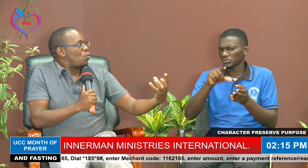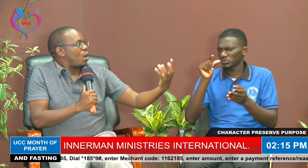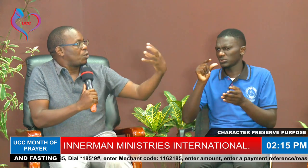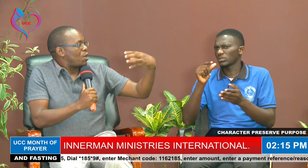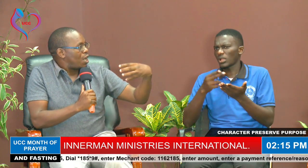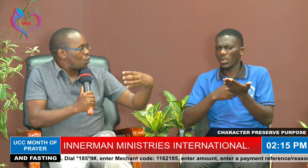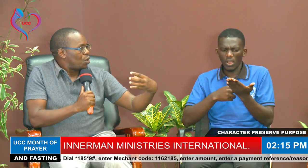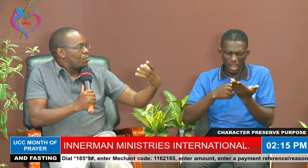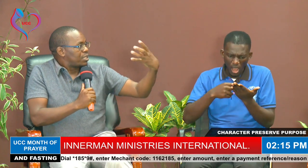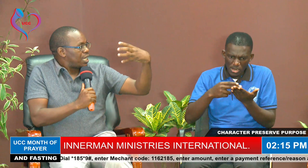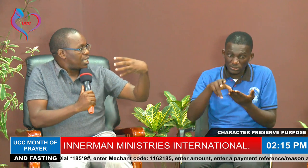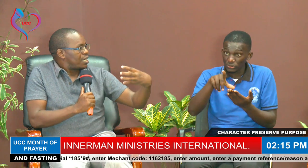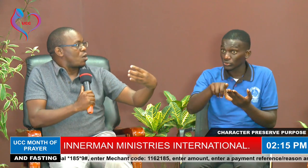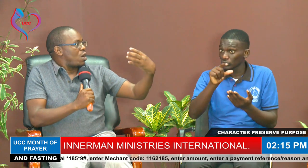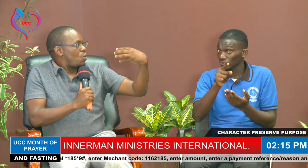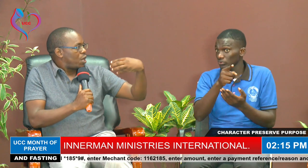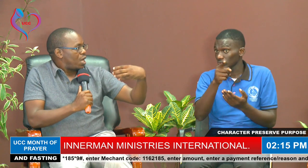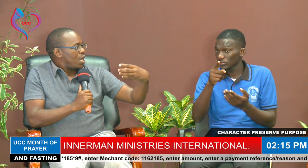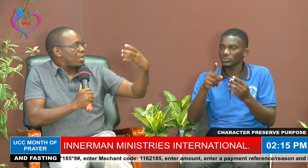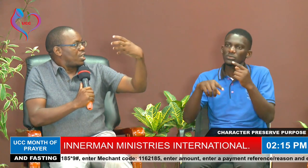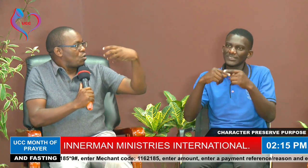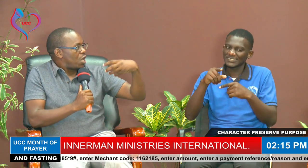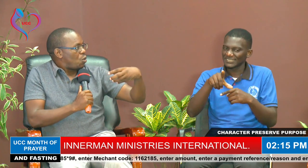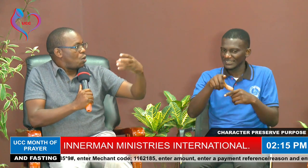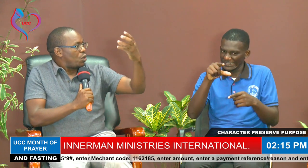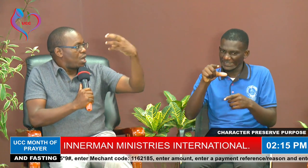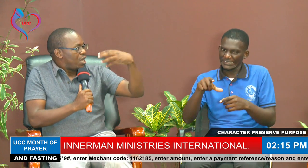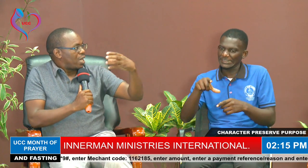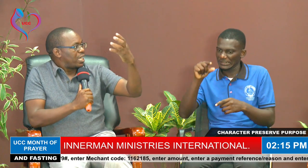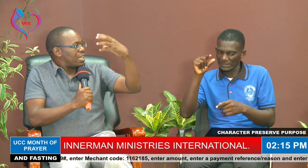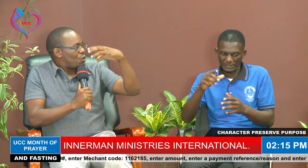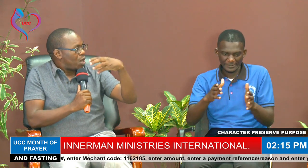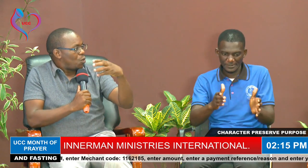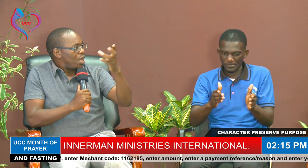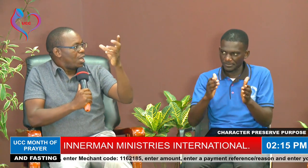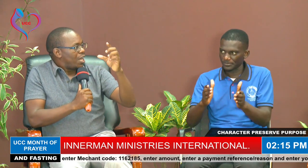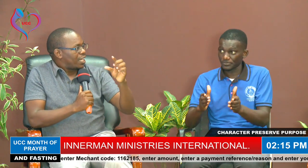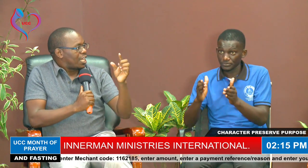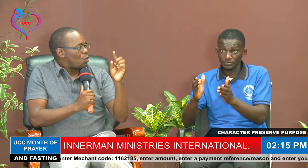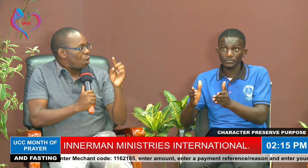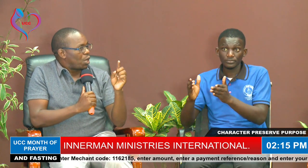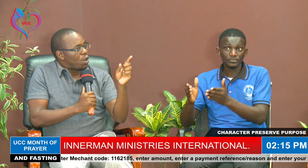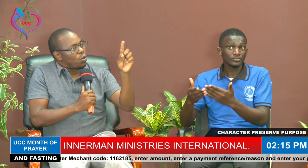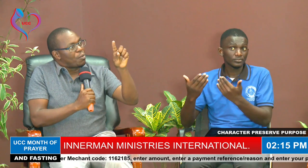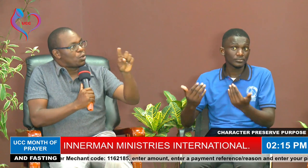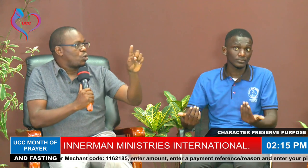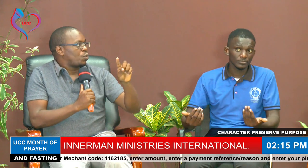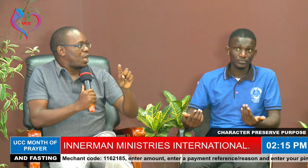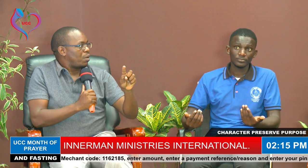kwa uliwa ako. Usira agenda kwa ula, agenda kwa ula, agenda kwa ula, agenda kwa ula. Kwa ula mbirozo bya